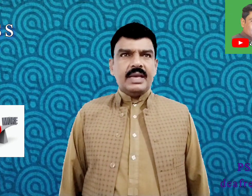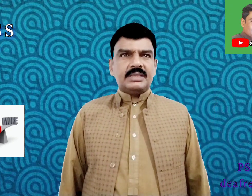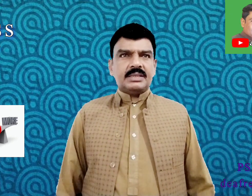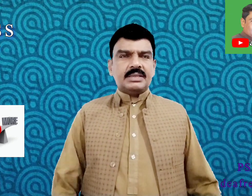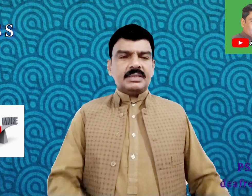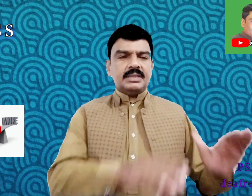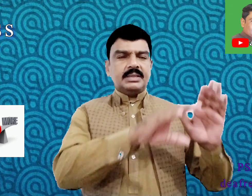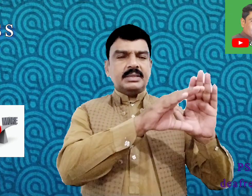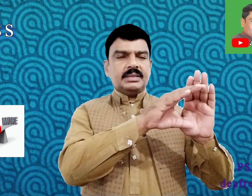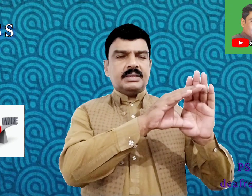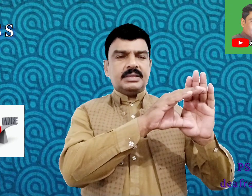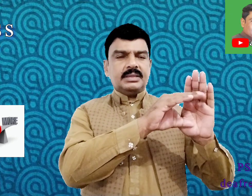लेस,